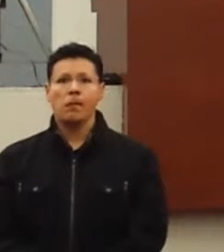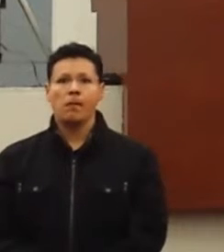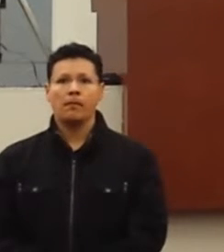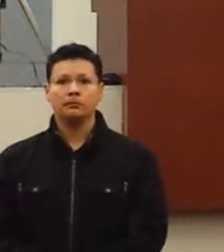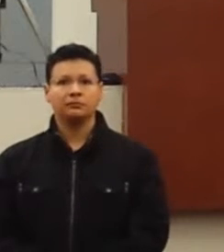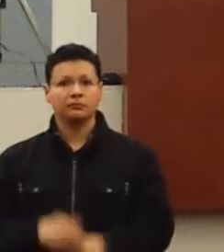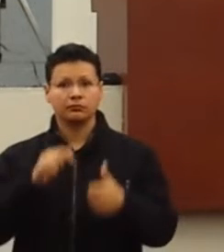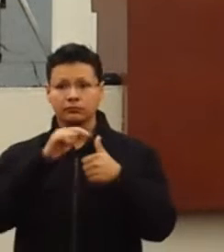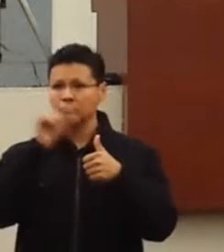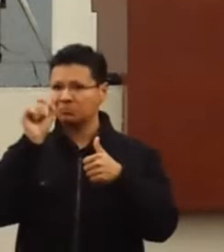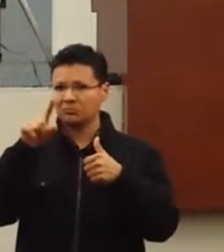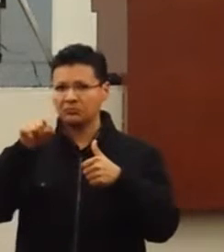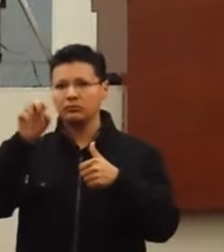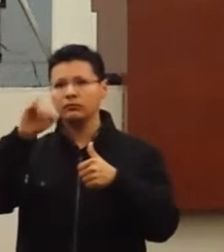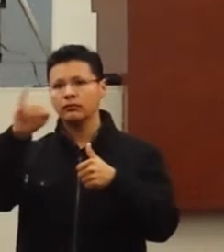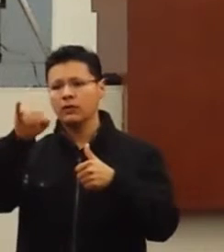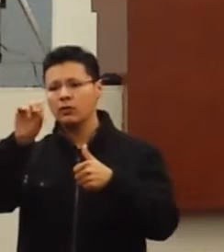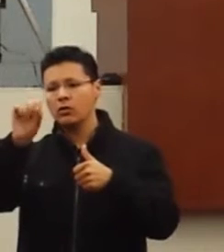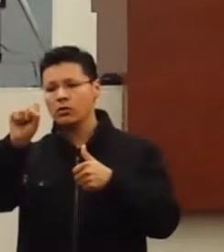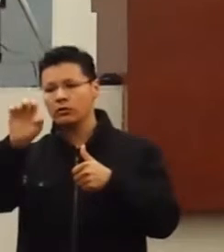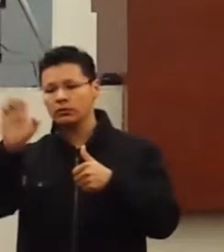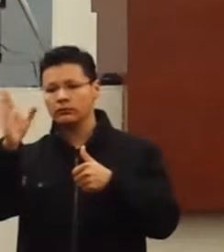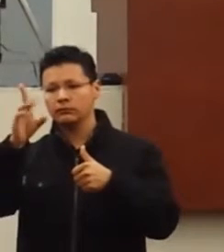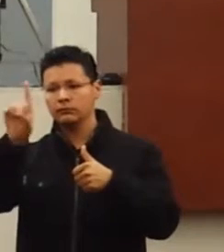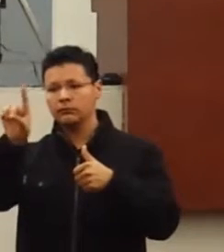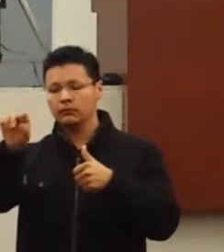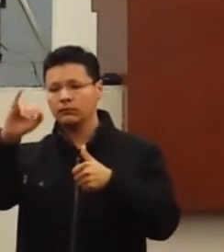josé de jesús martínez enero